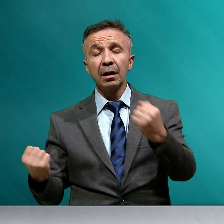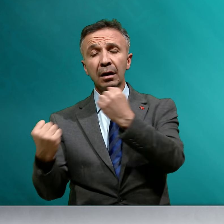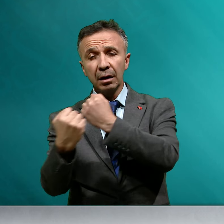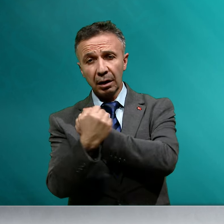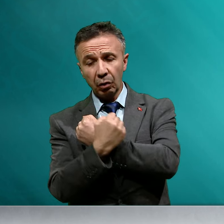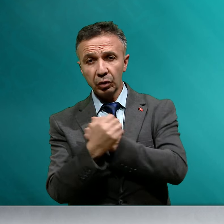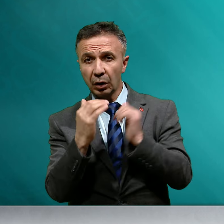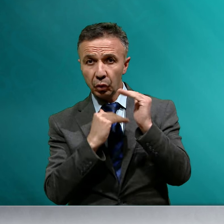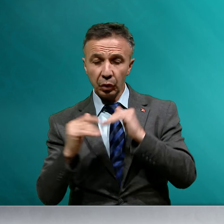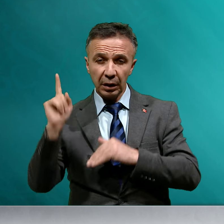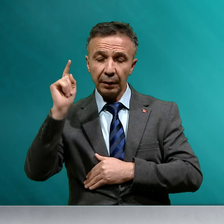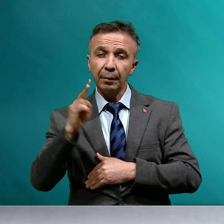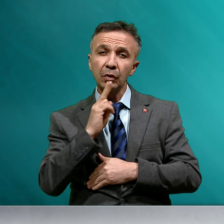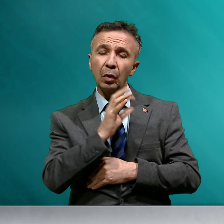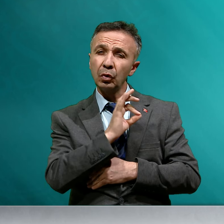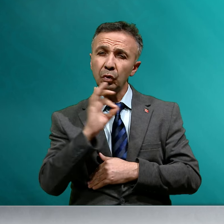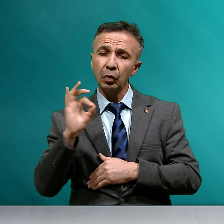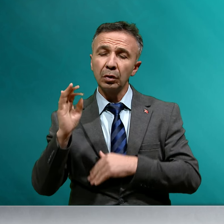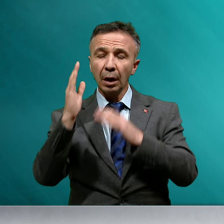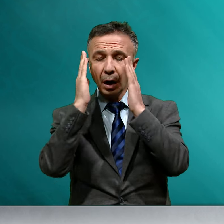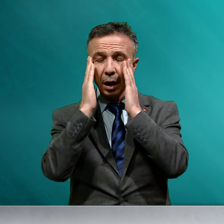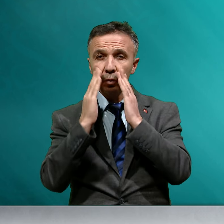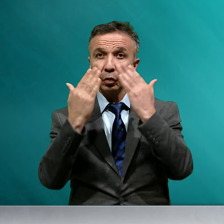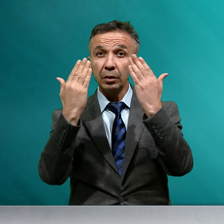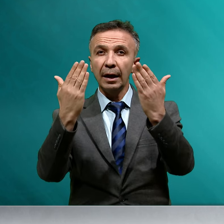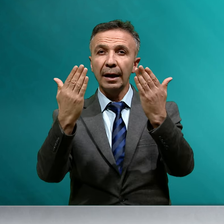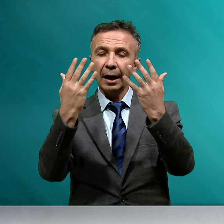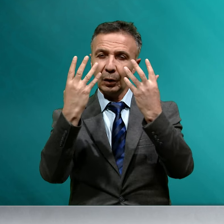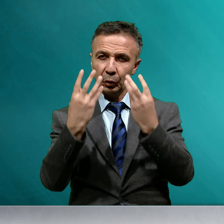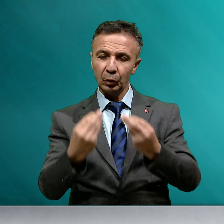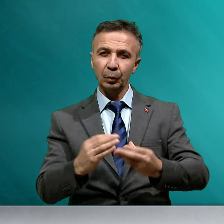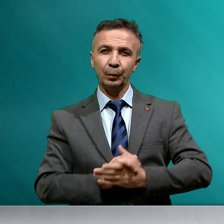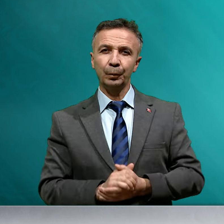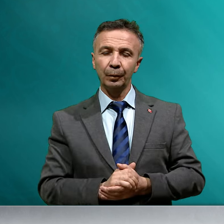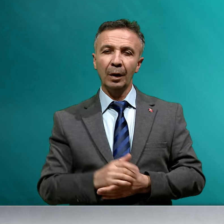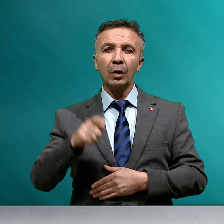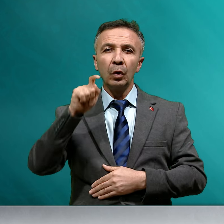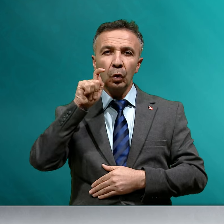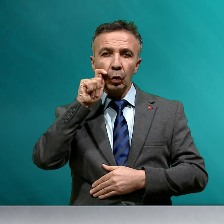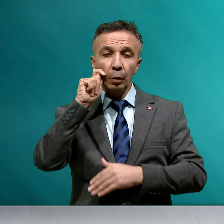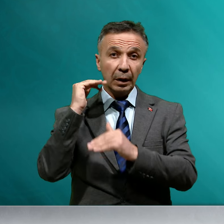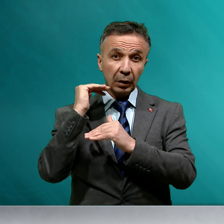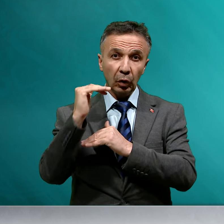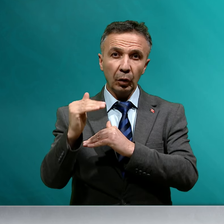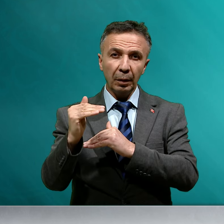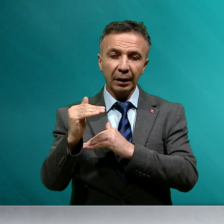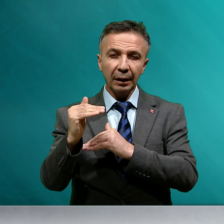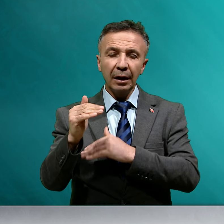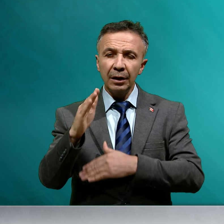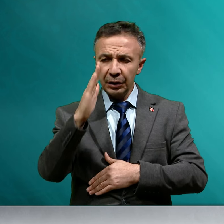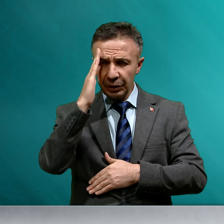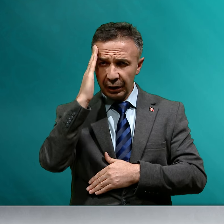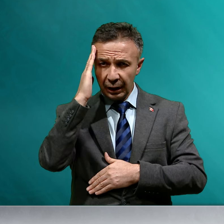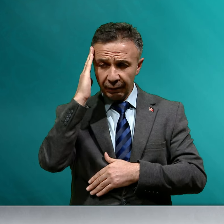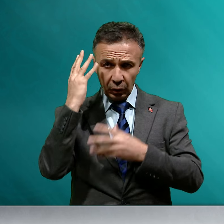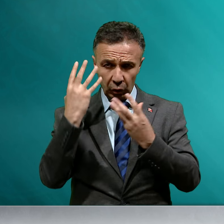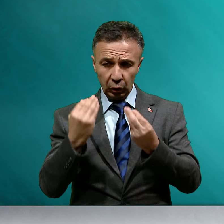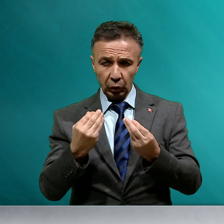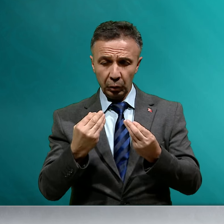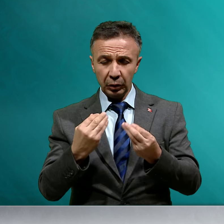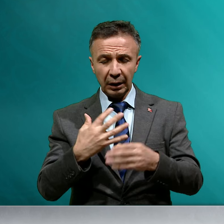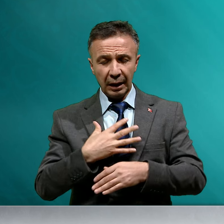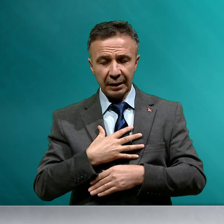Rabbimize sonsuz hamdü senalar olsun. Ümmeti olmakla şeref bulduğumuz Hazreti